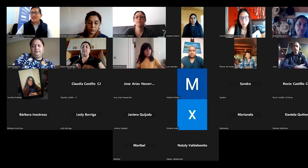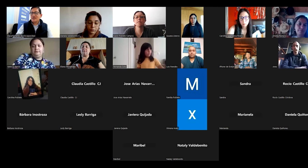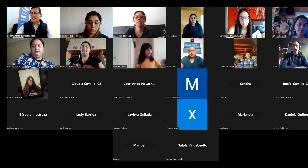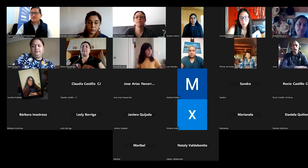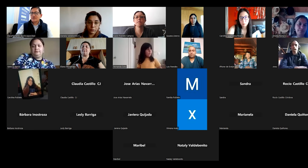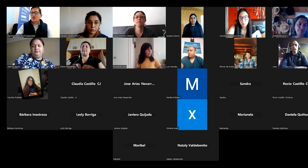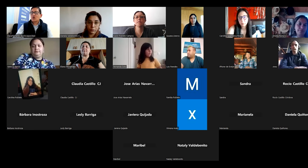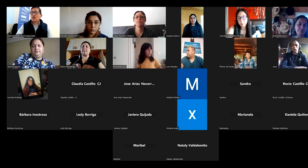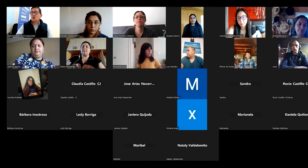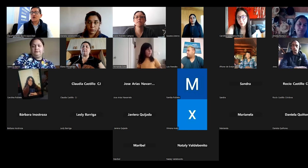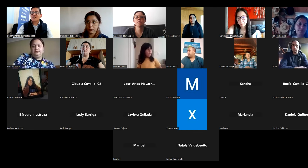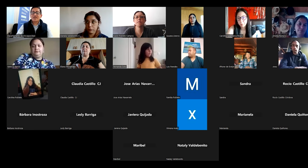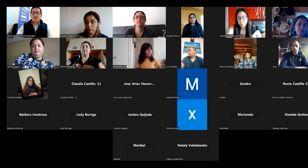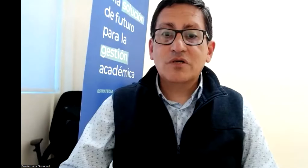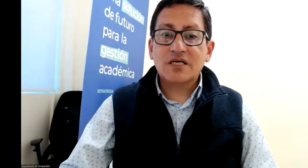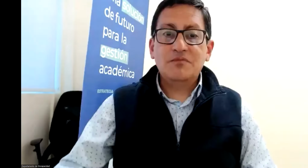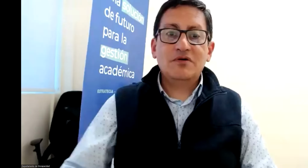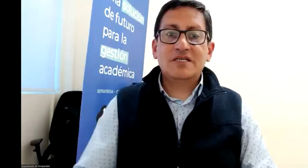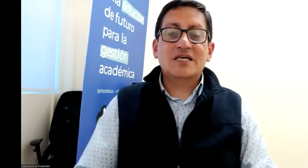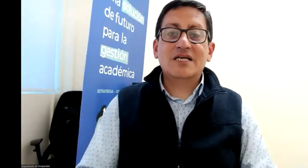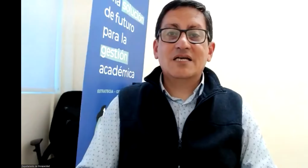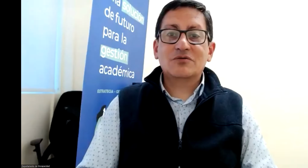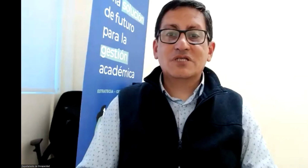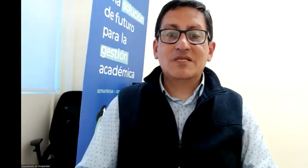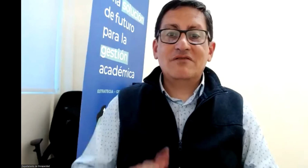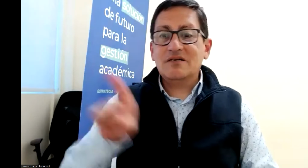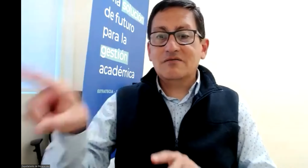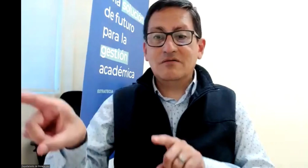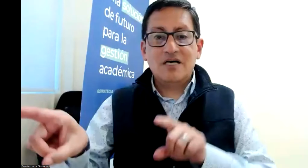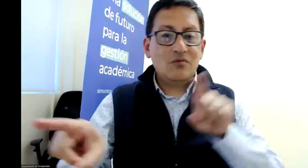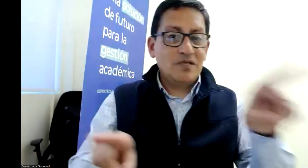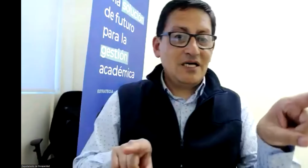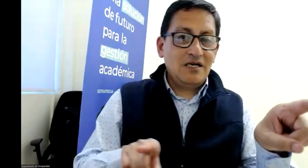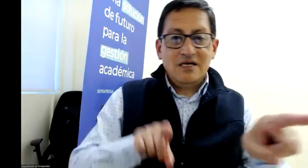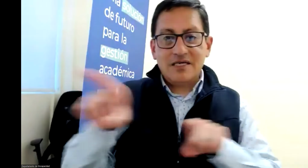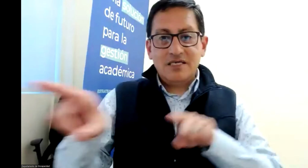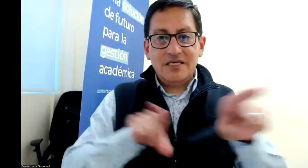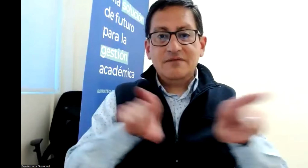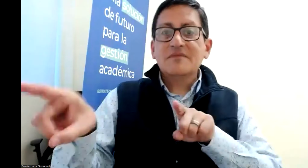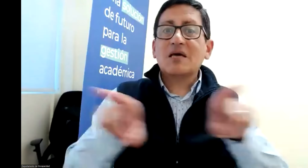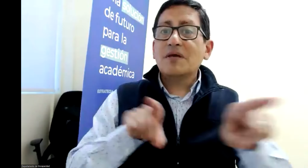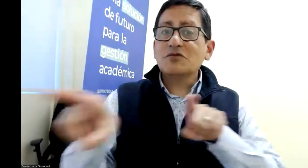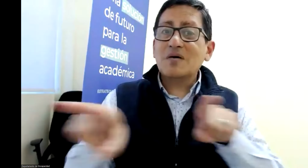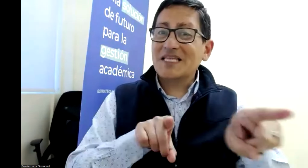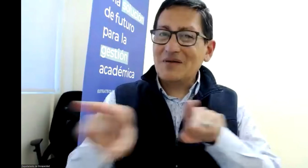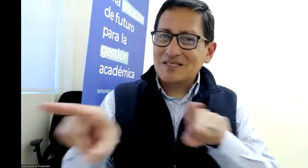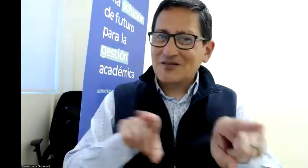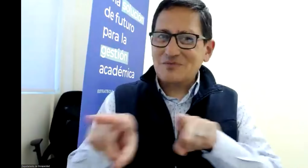trámites cuando uno va al centro por ejemplo y tiene que ir a hacer un trámite al banco al hospital aquí y allá también se usa para trámites entonces